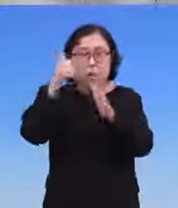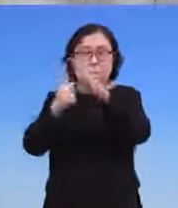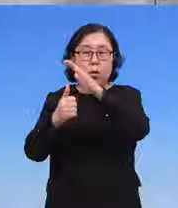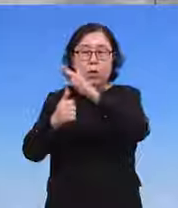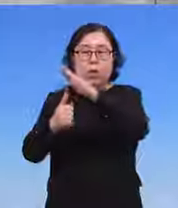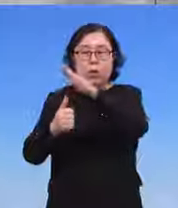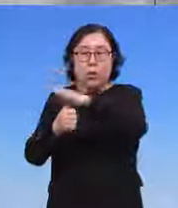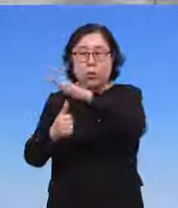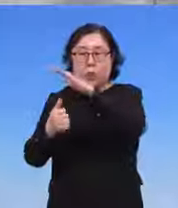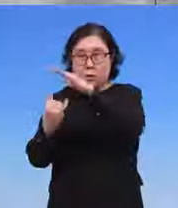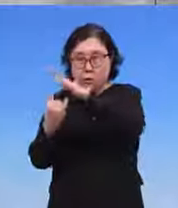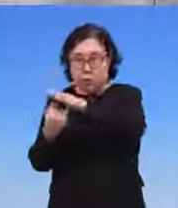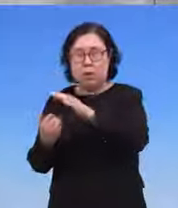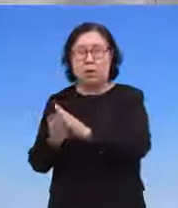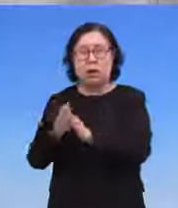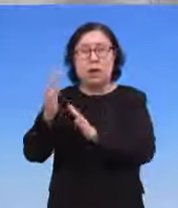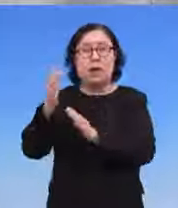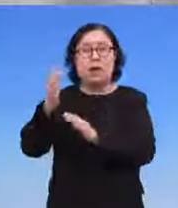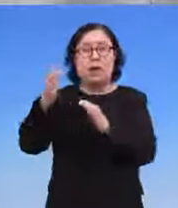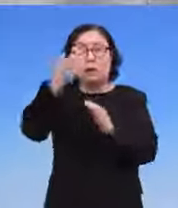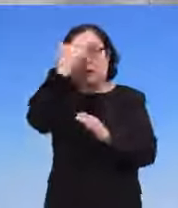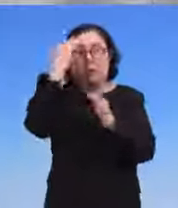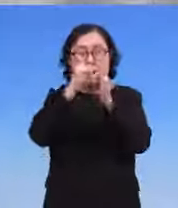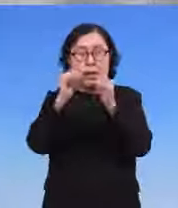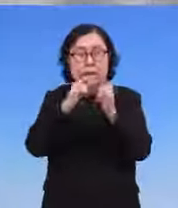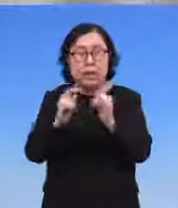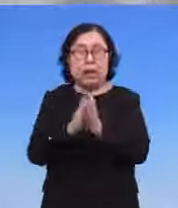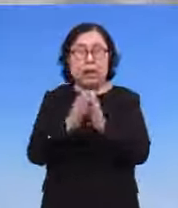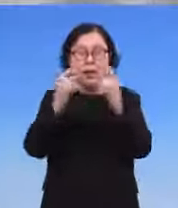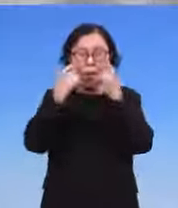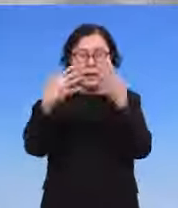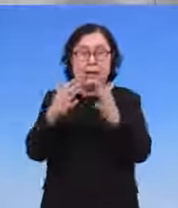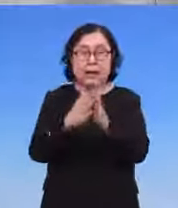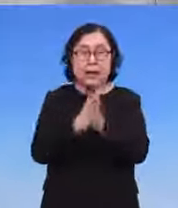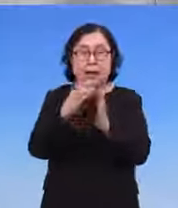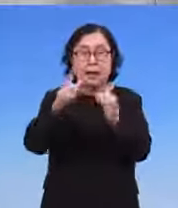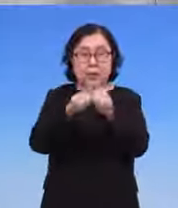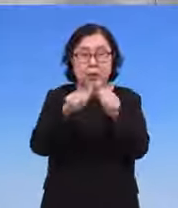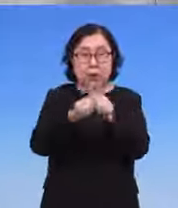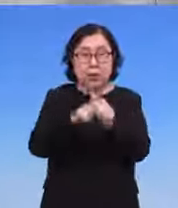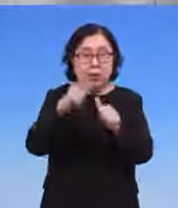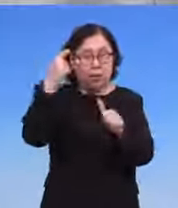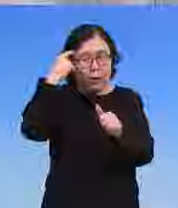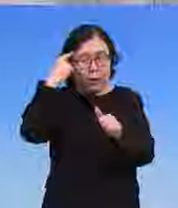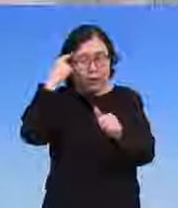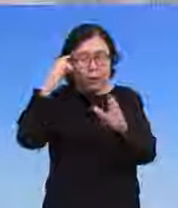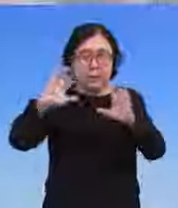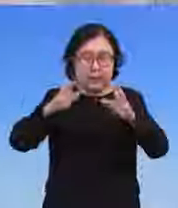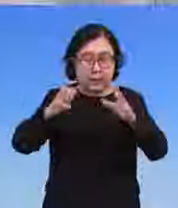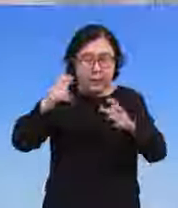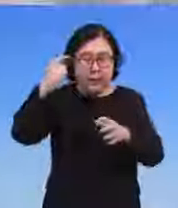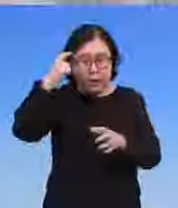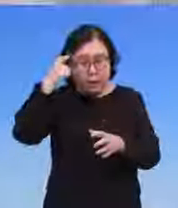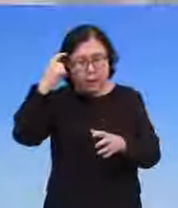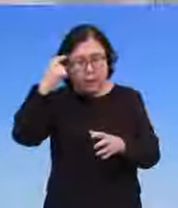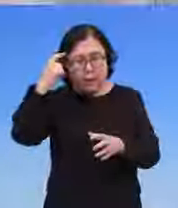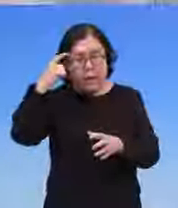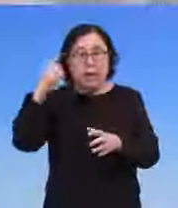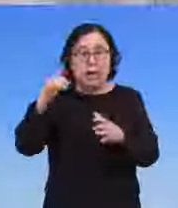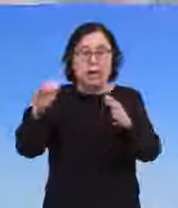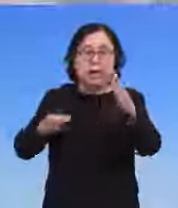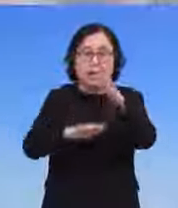젊은이들에게 정확한 기독교 세계관, 기독교 가치관, 가정의 소중함, 이런 것들을 이제